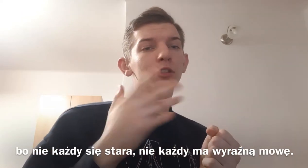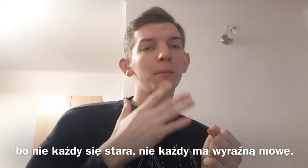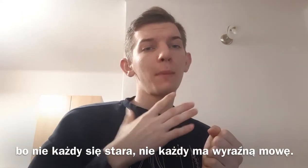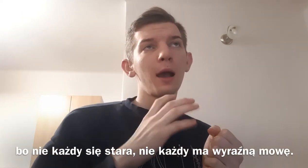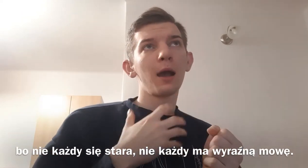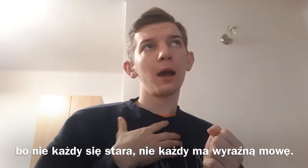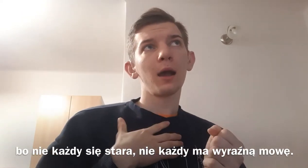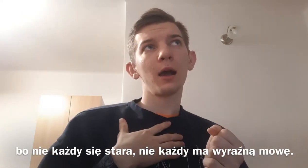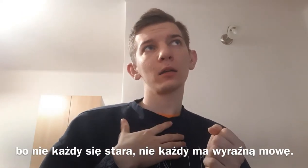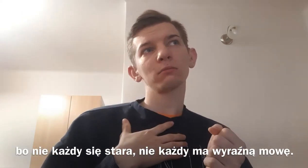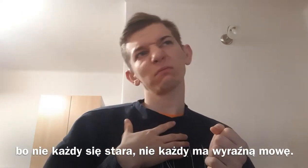ma